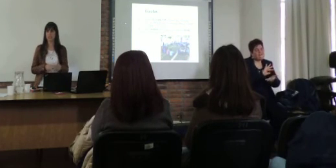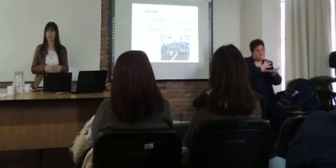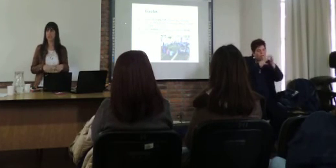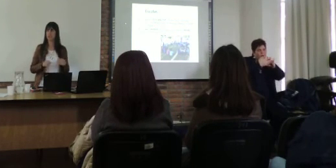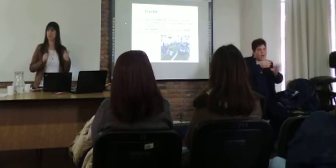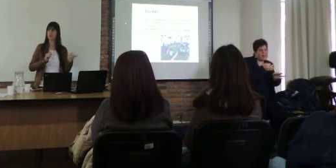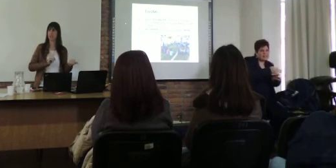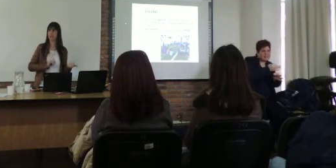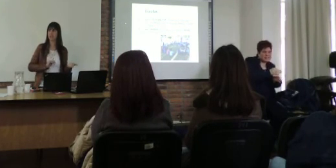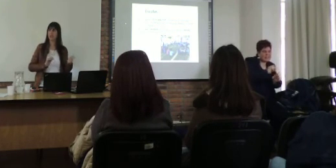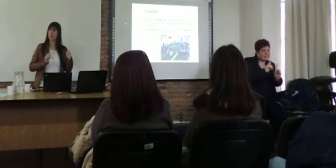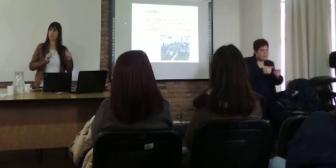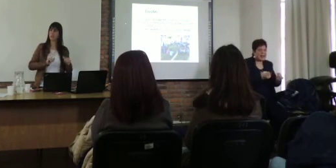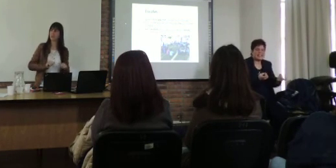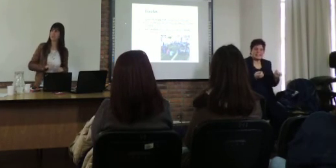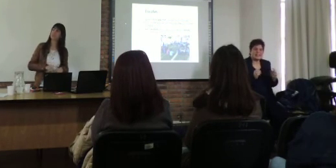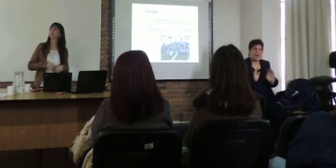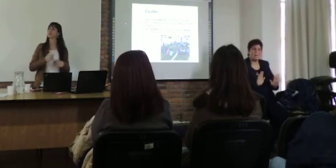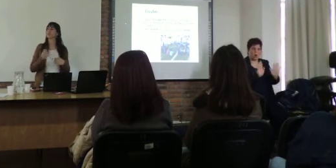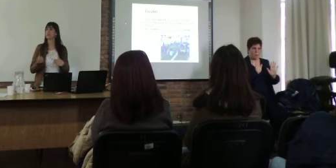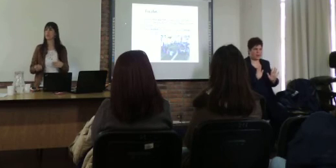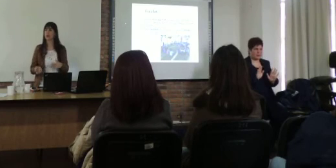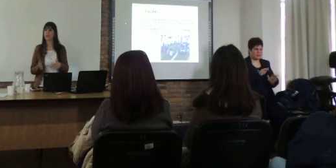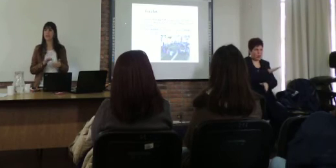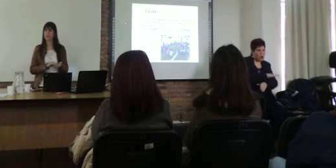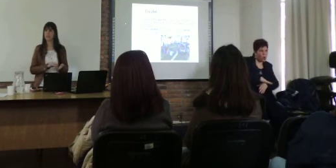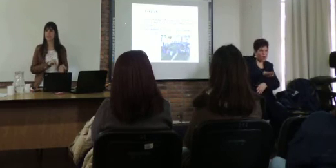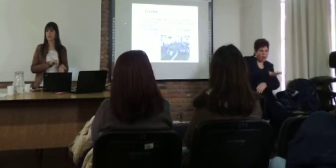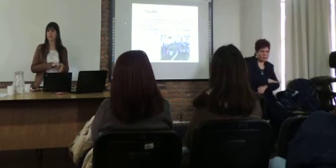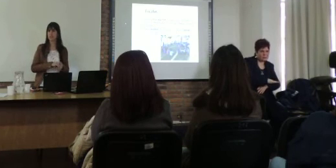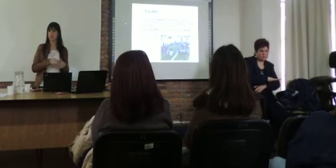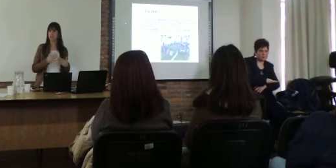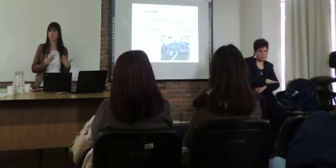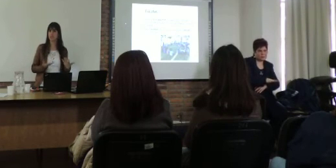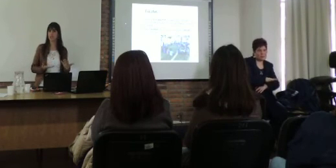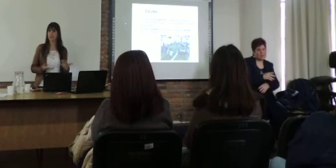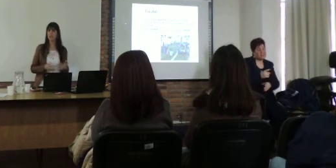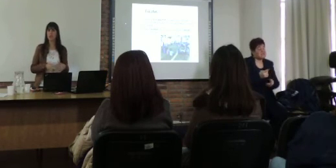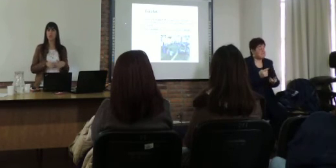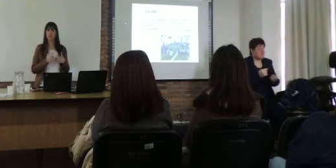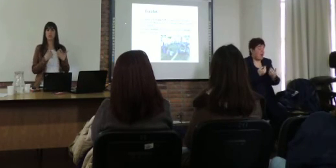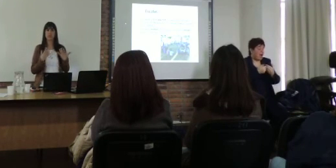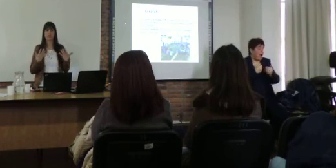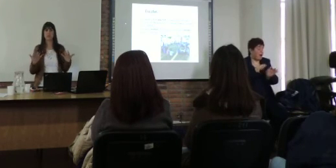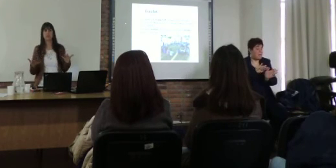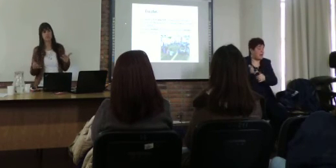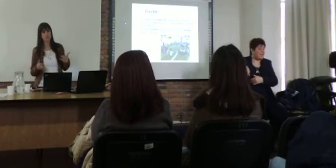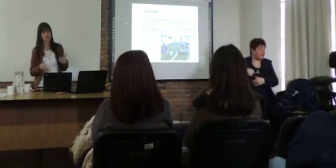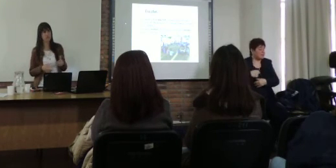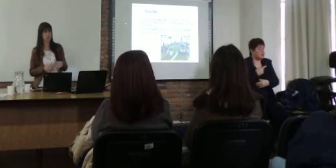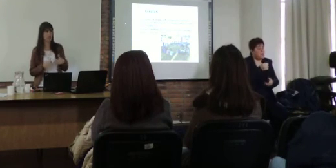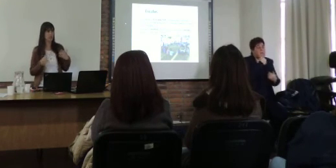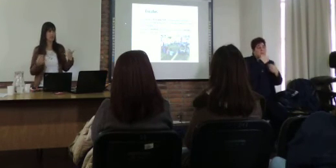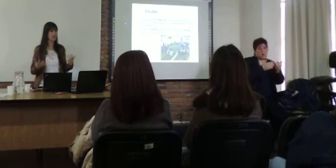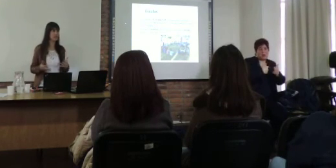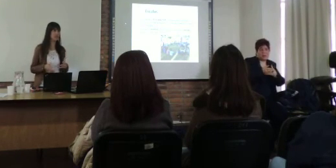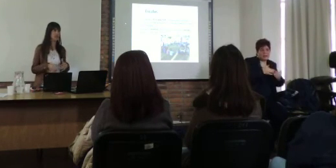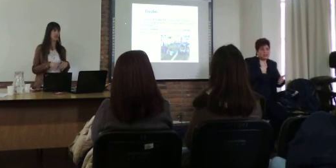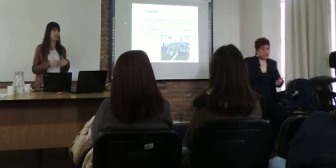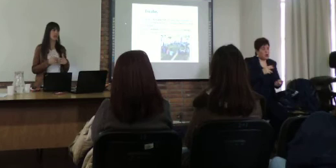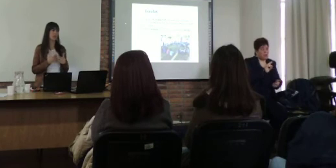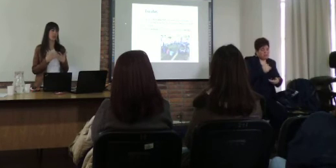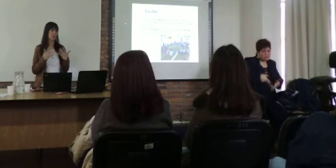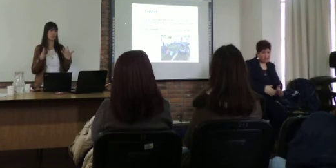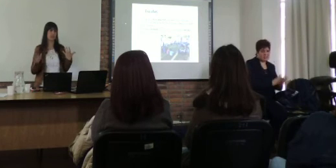na nossa cidade estudarem ou no Brasil ou no Uruguai, independente da nacionalidade, como fica mais cômodo às vezes para a